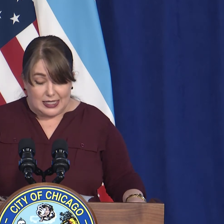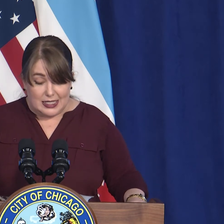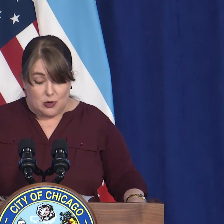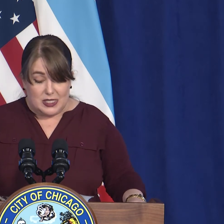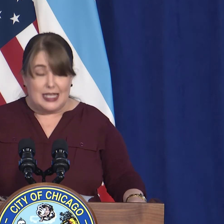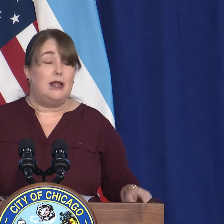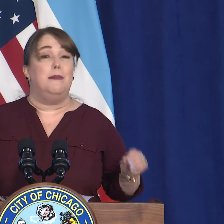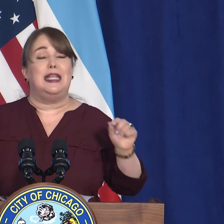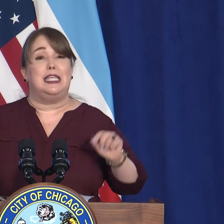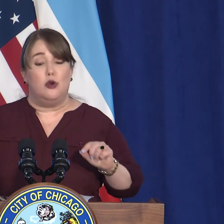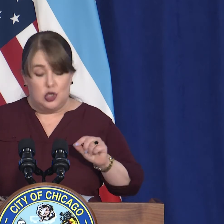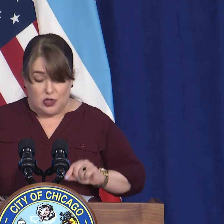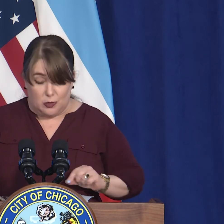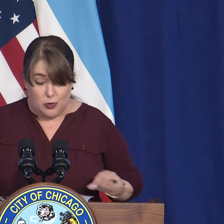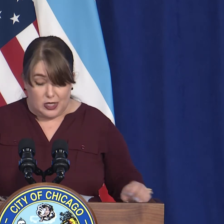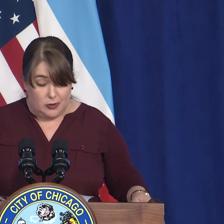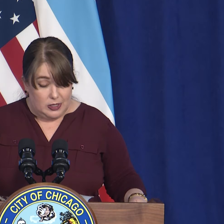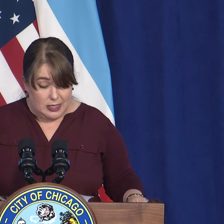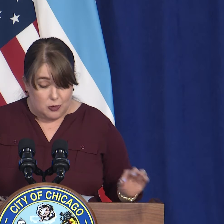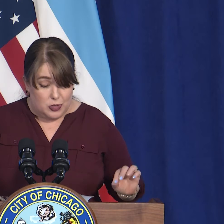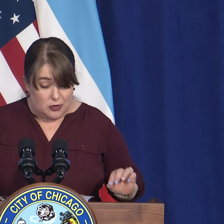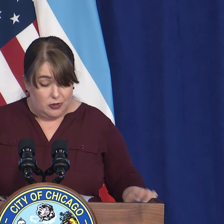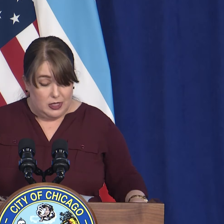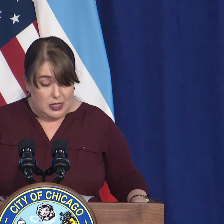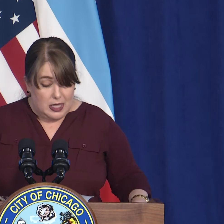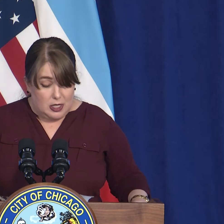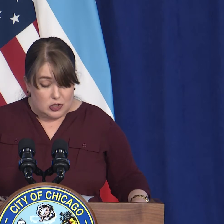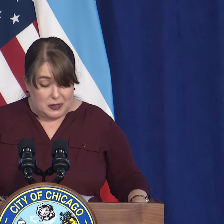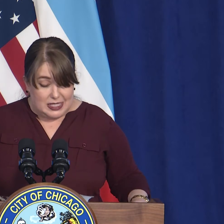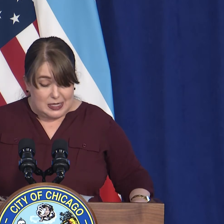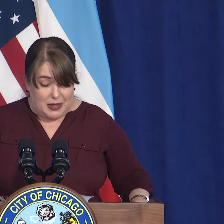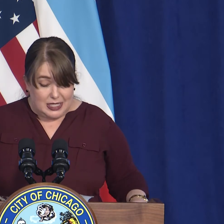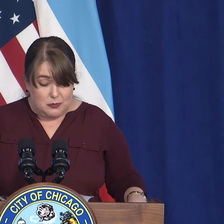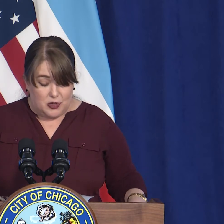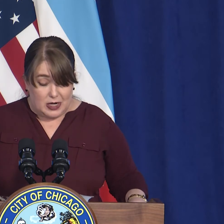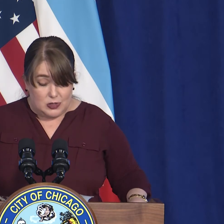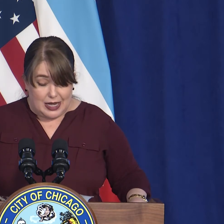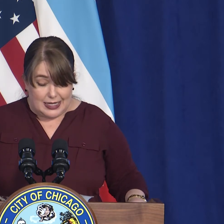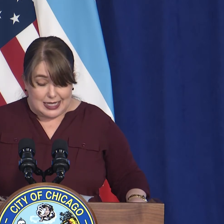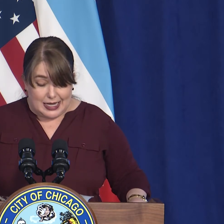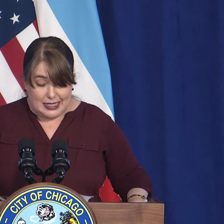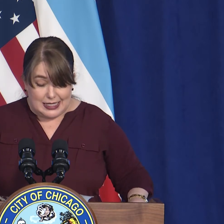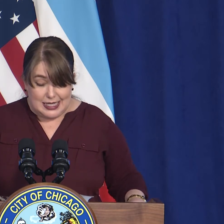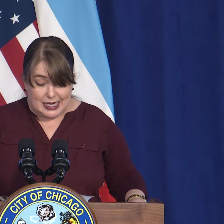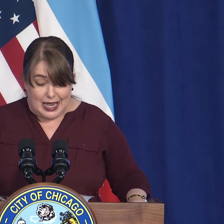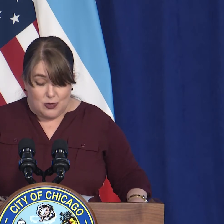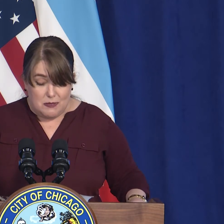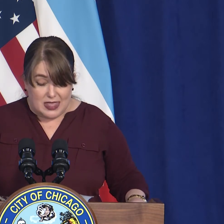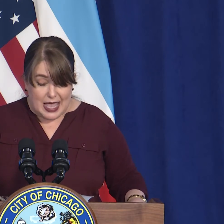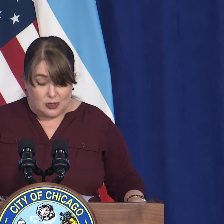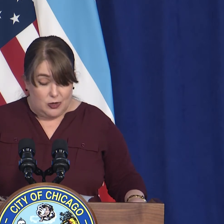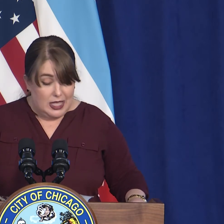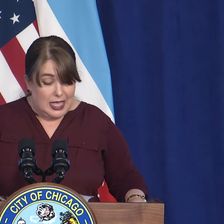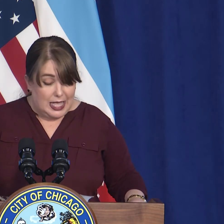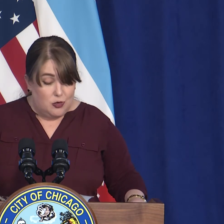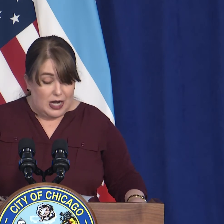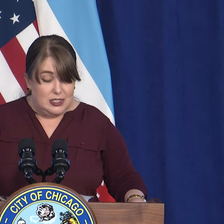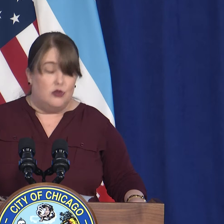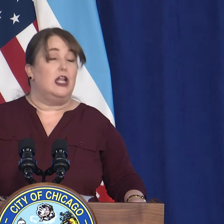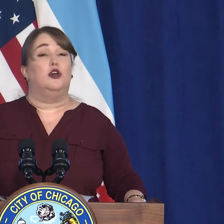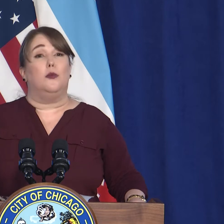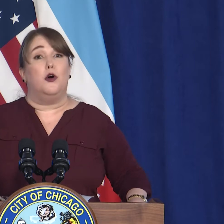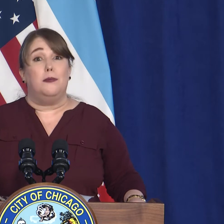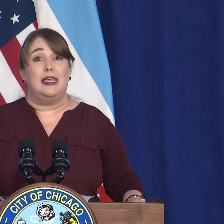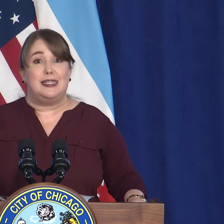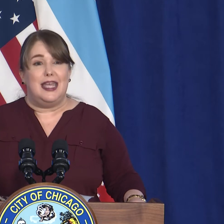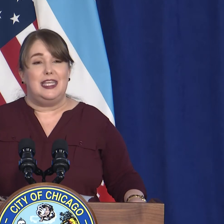de tarjetas comenzará el 28 de junio. Los participantes podrán usar las tarjetas de regalo inmediato en lugares